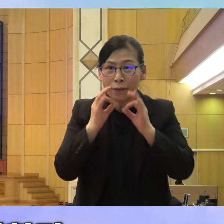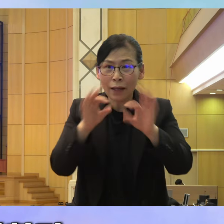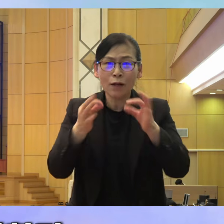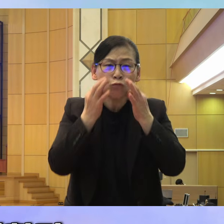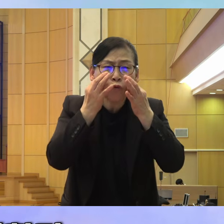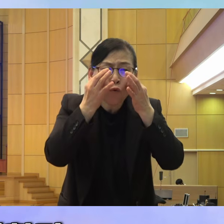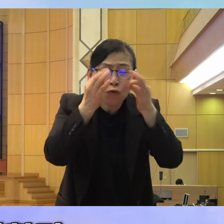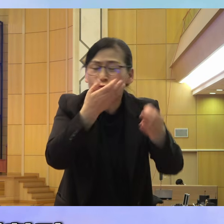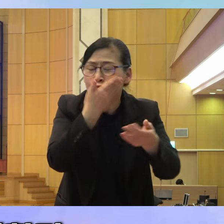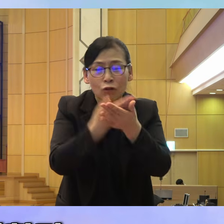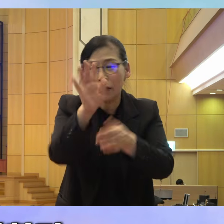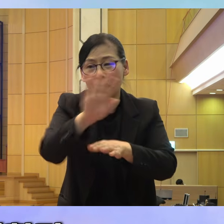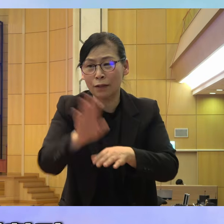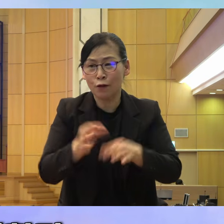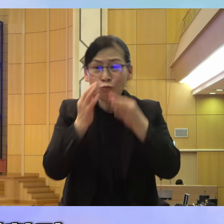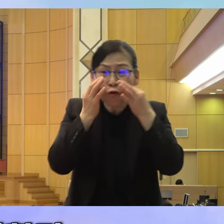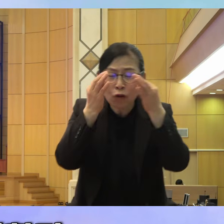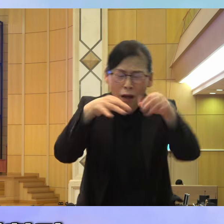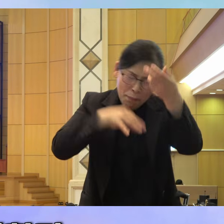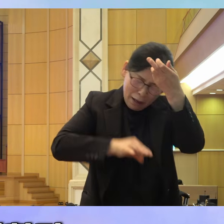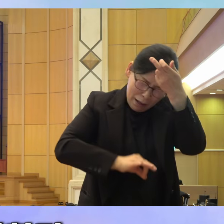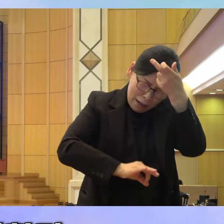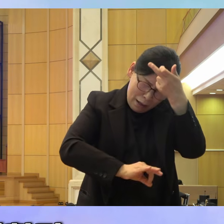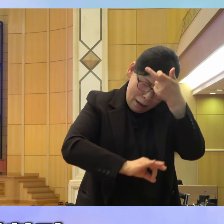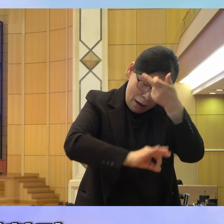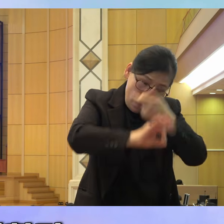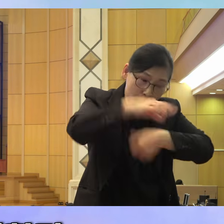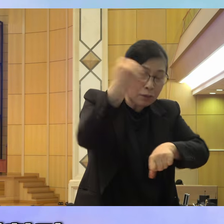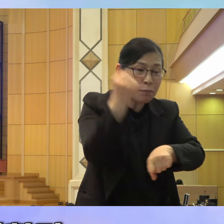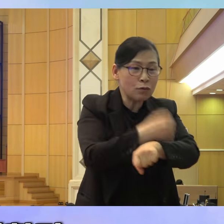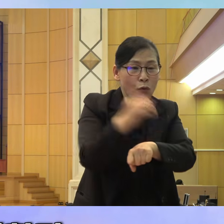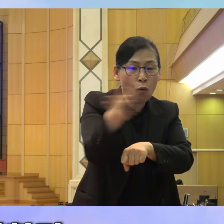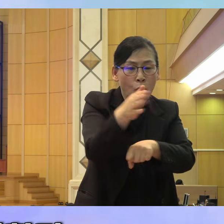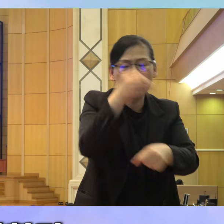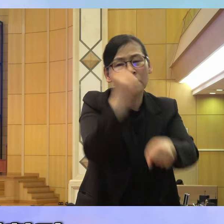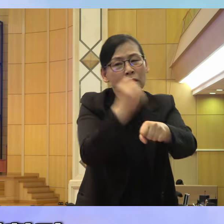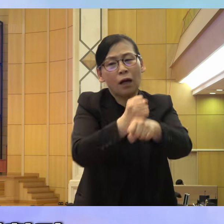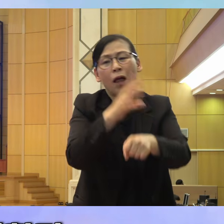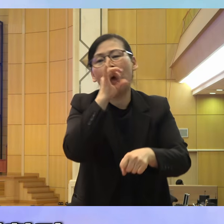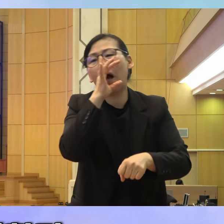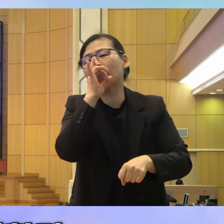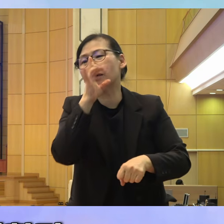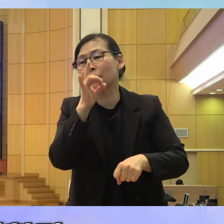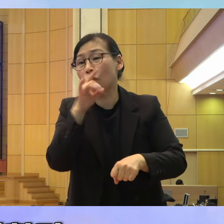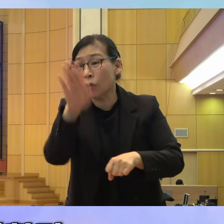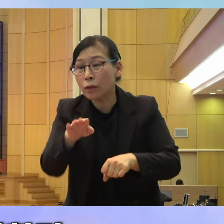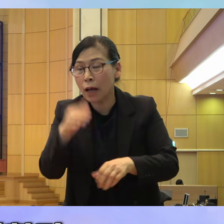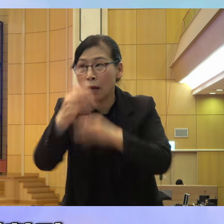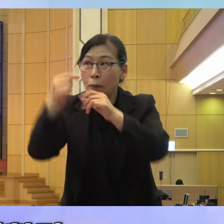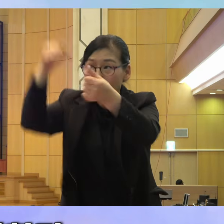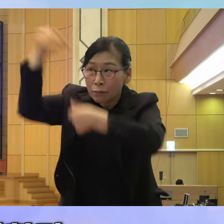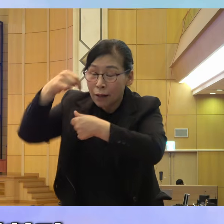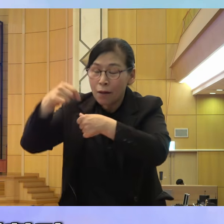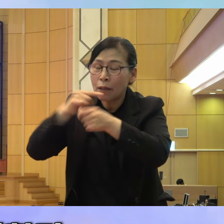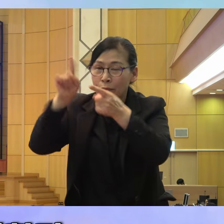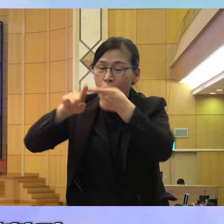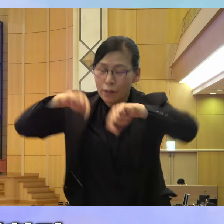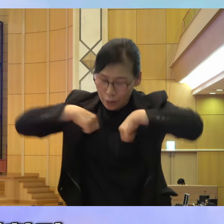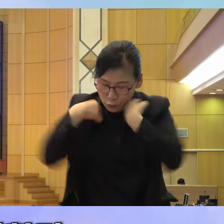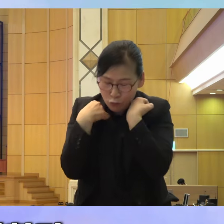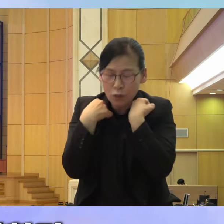중요한 게 아니야. 노력한다고 될 일이 아니고 하나님이 축복하시면 그냥 받는 것이야. 할렐루야.